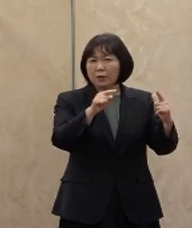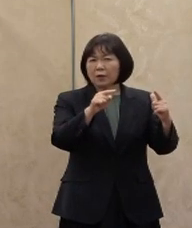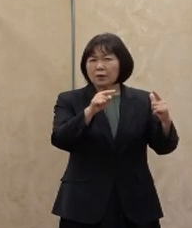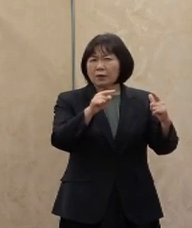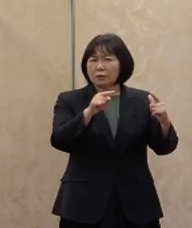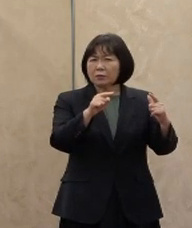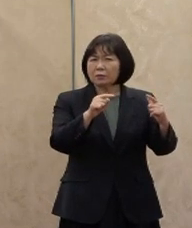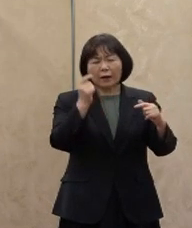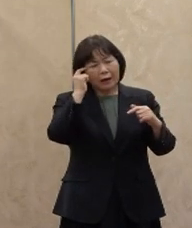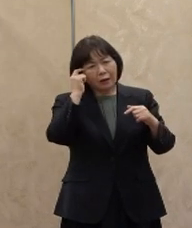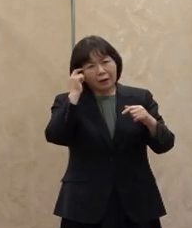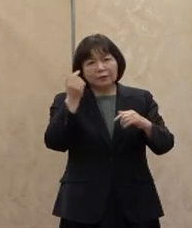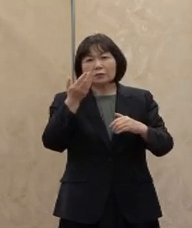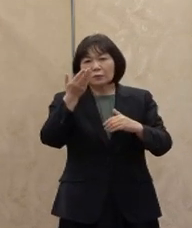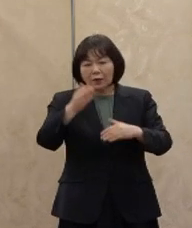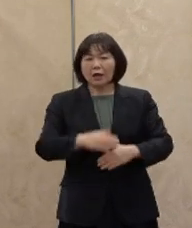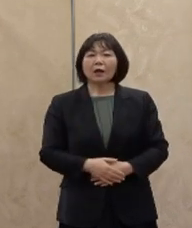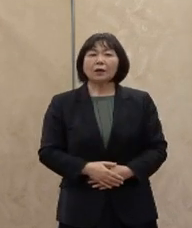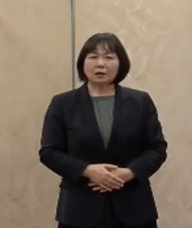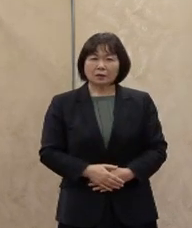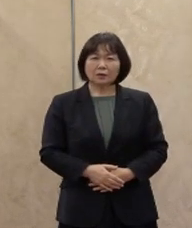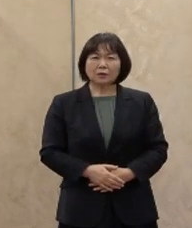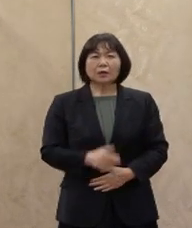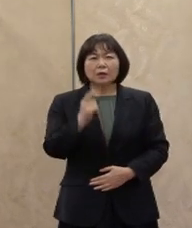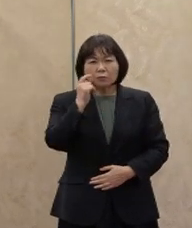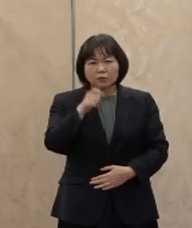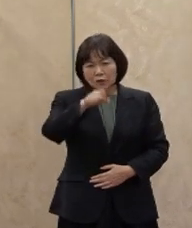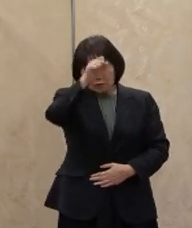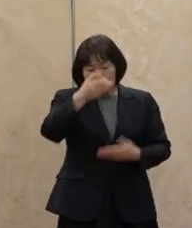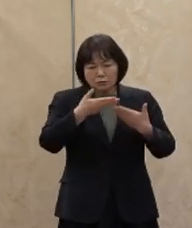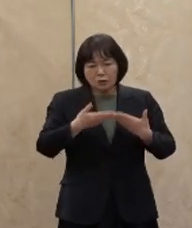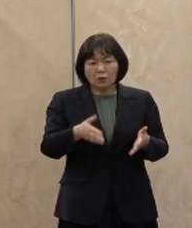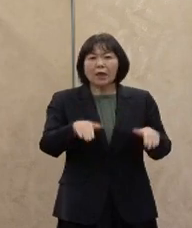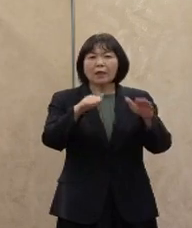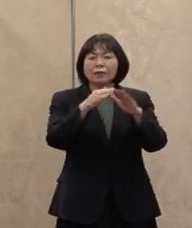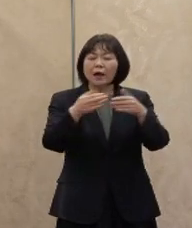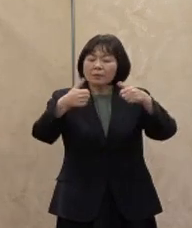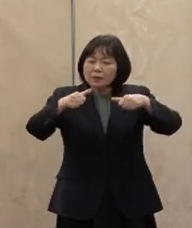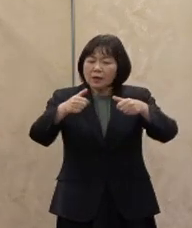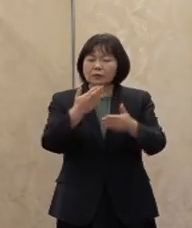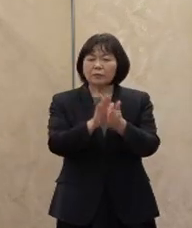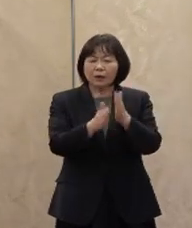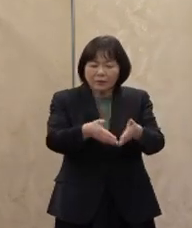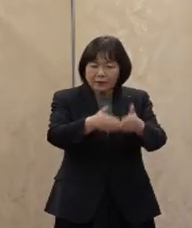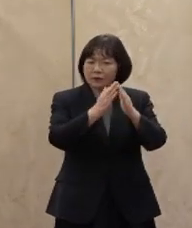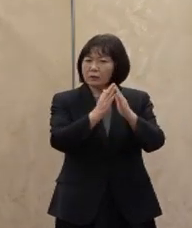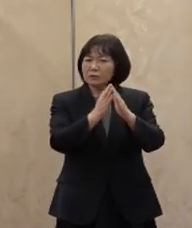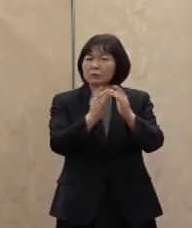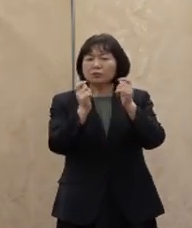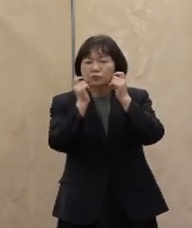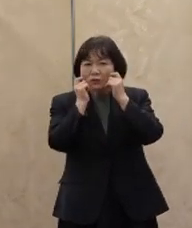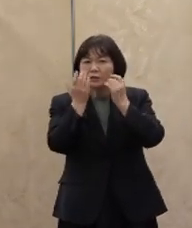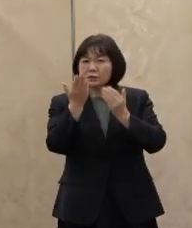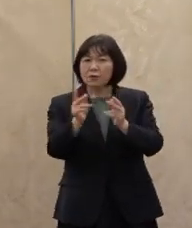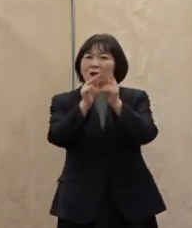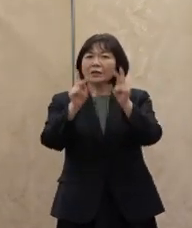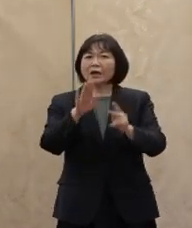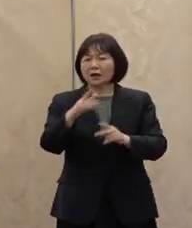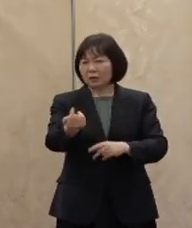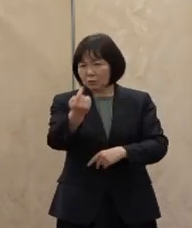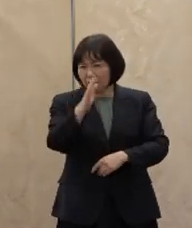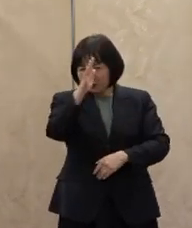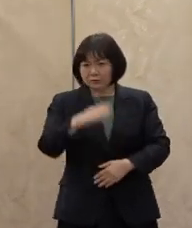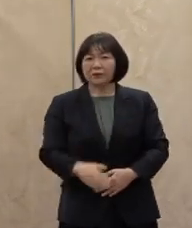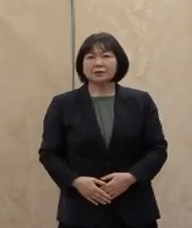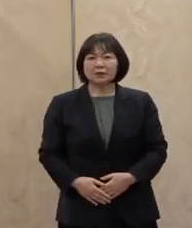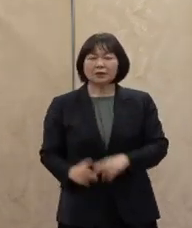されたことはあるのかと、もしその難しいのであればそこの課題がどういった点にあるか教えてください。 それは今ま